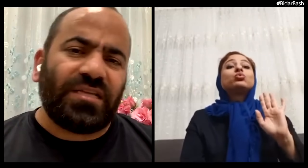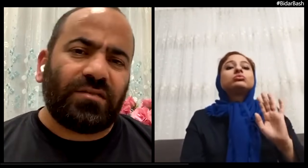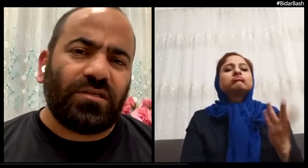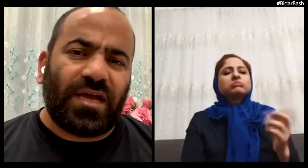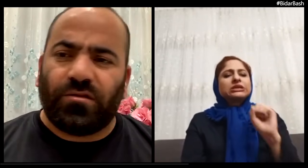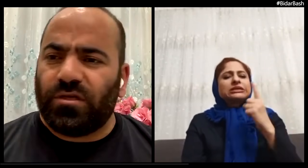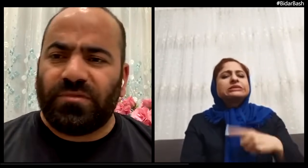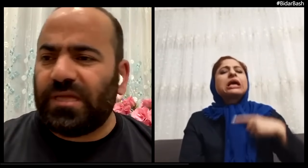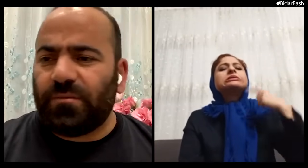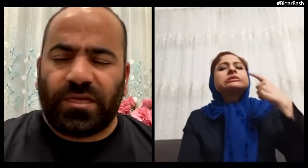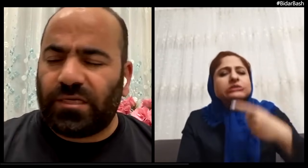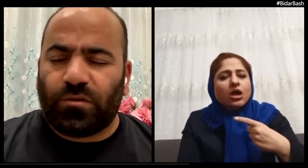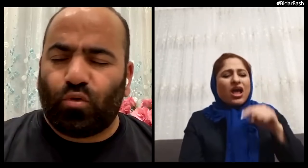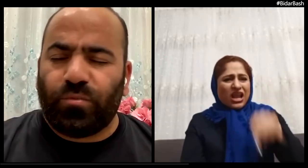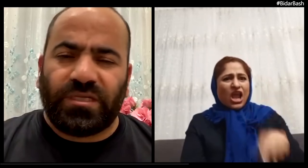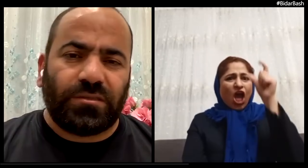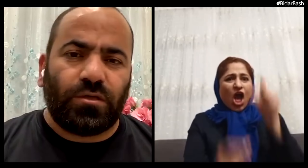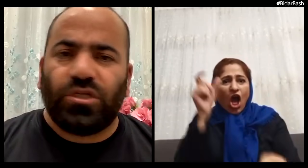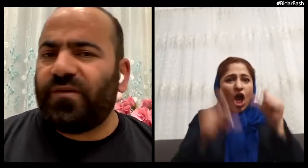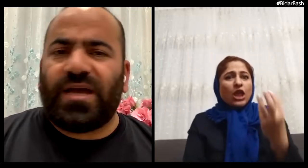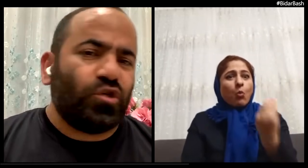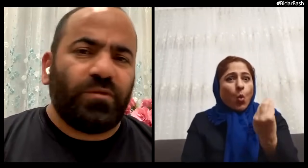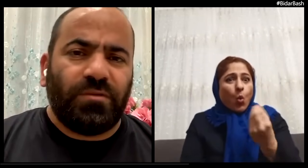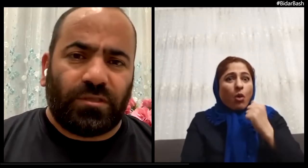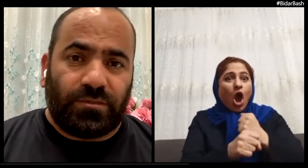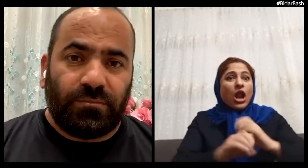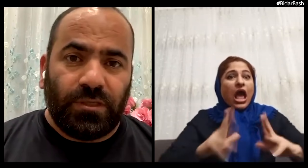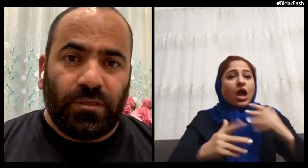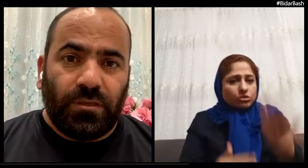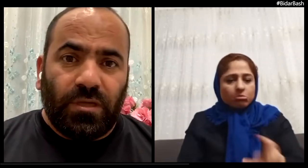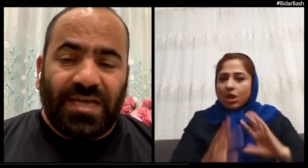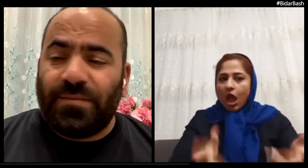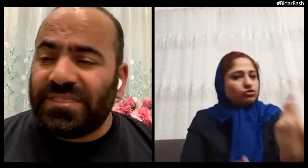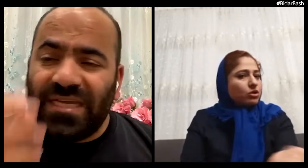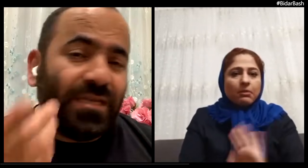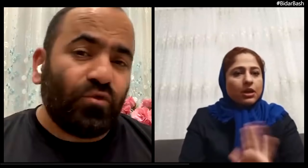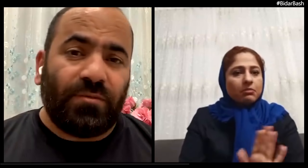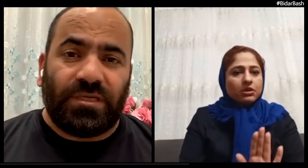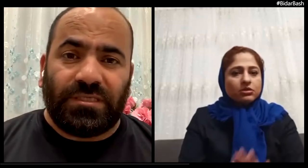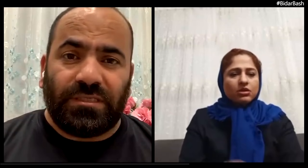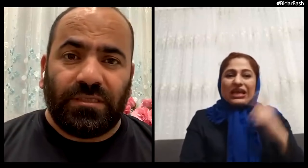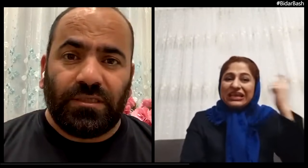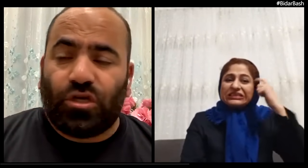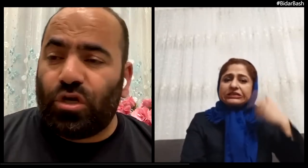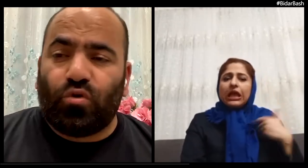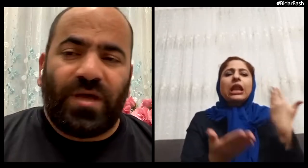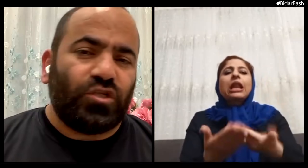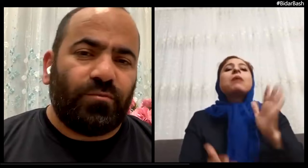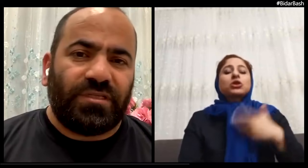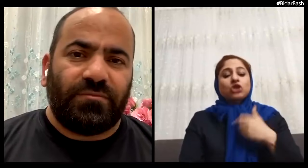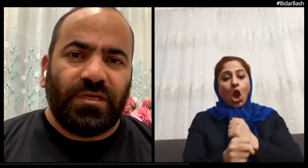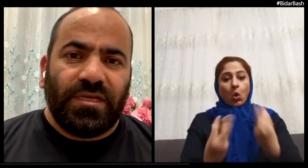این حرکت هایی که الان داریم میزنیم، حرکت های خوب انسانی رو هیچ وقت انجام نمیدادیم، اصلا به ذهنمون نمیرسید که کار